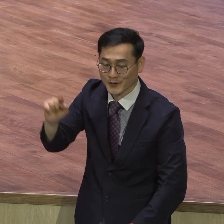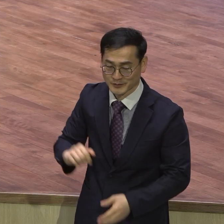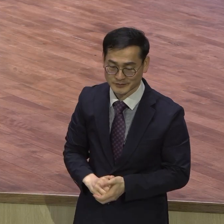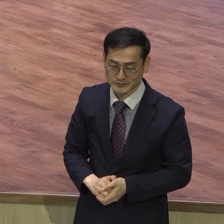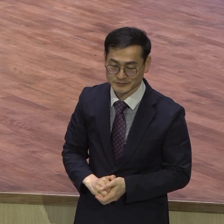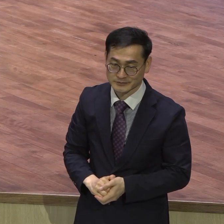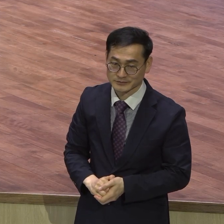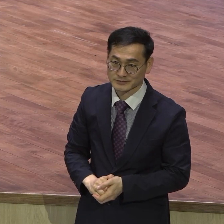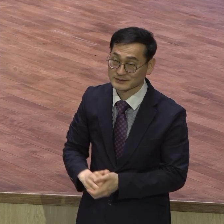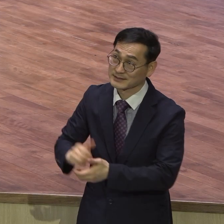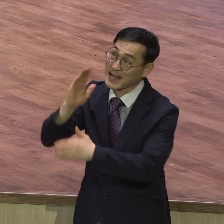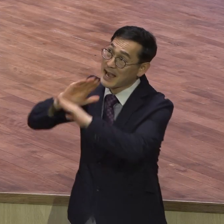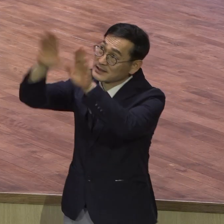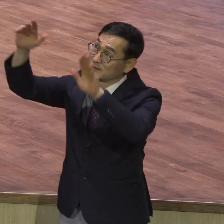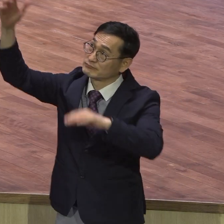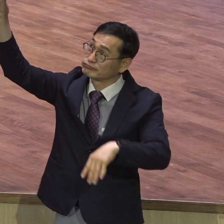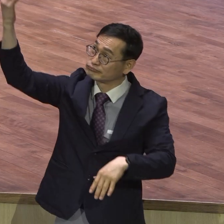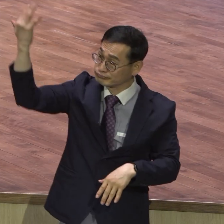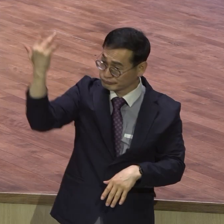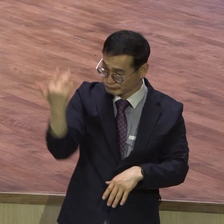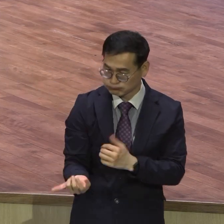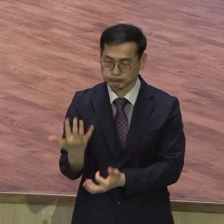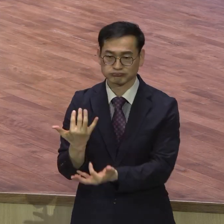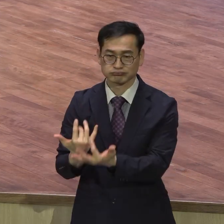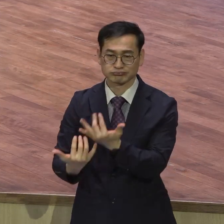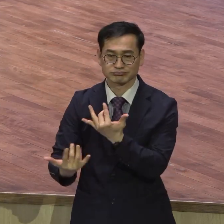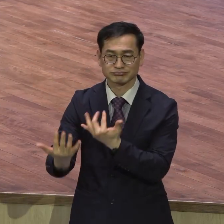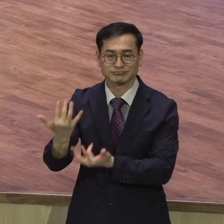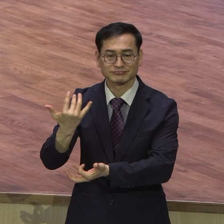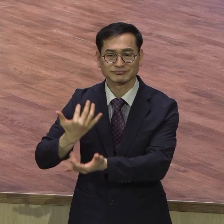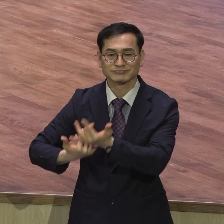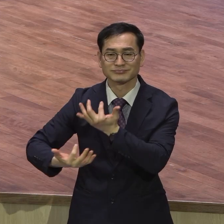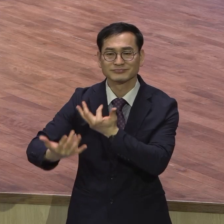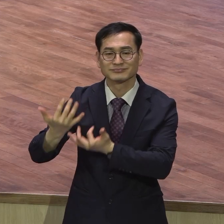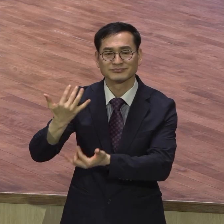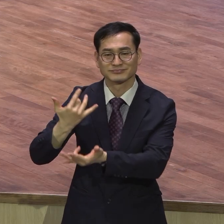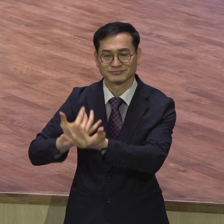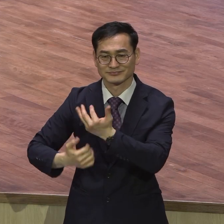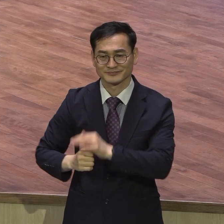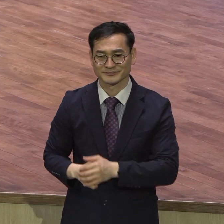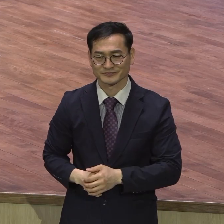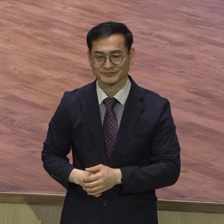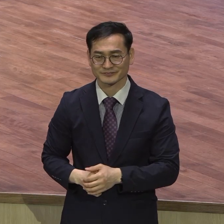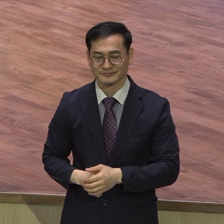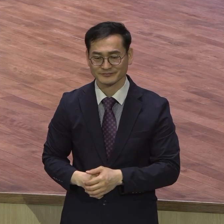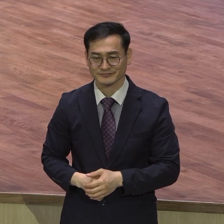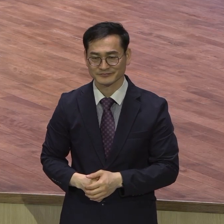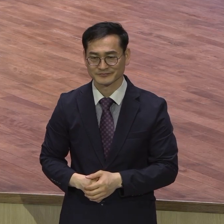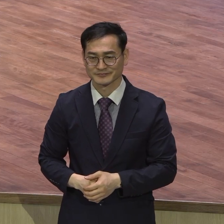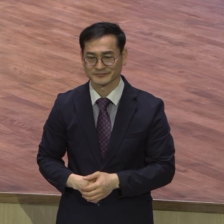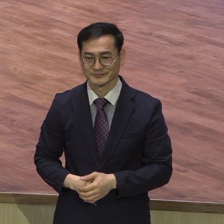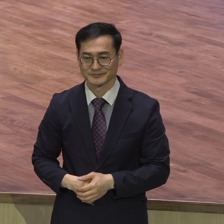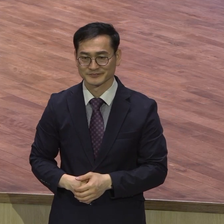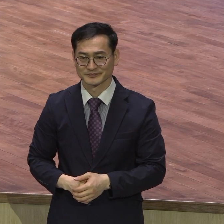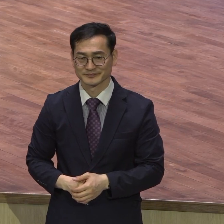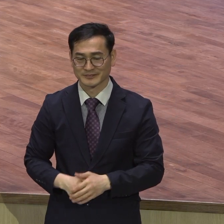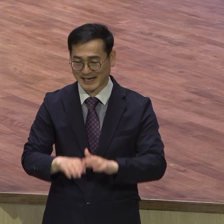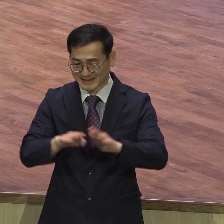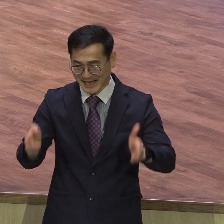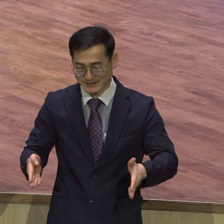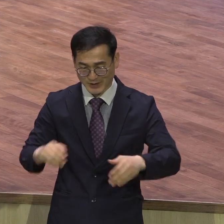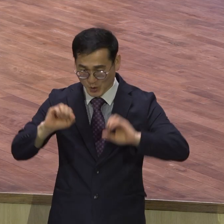불을 내려서 단위의 번제물과 기름을 다 그렇게 불살랐다 받았다는 증거예요. 하나님의